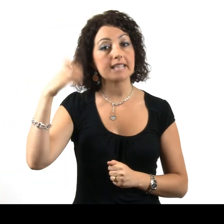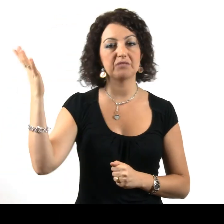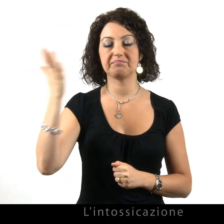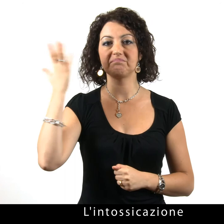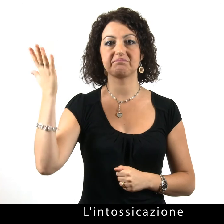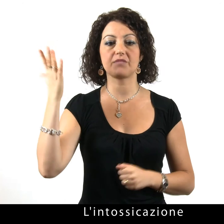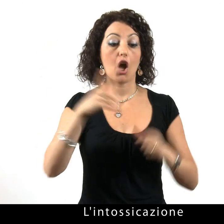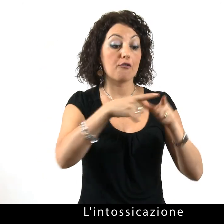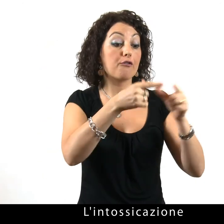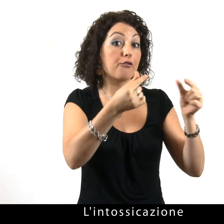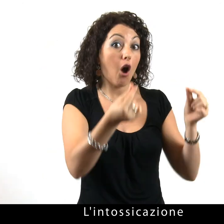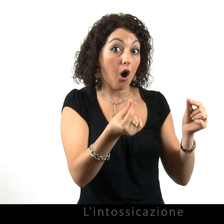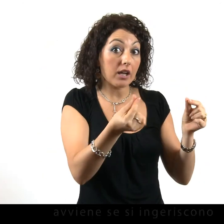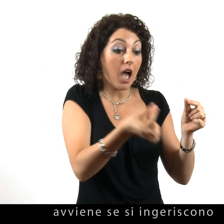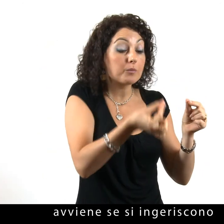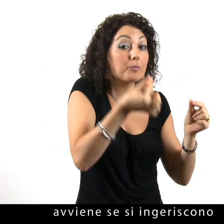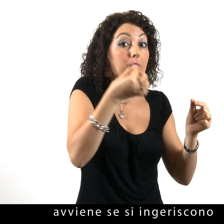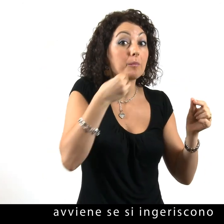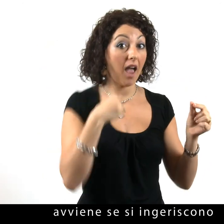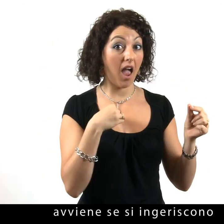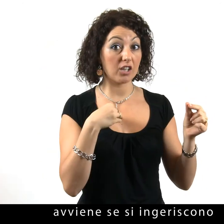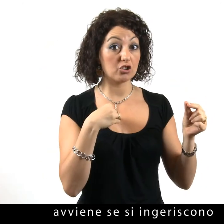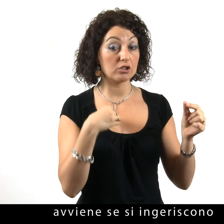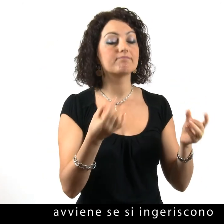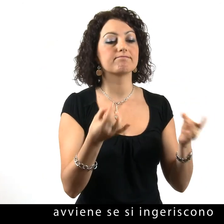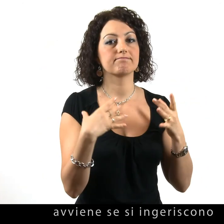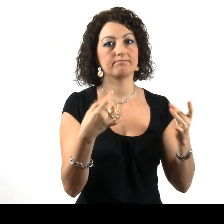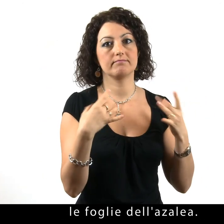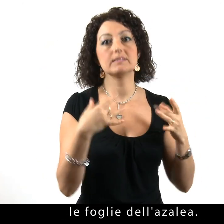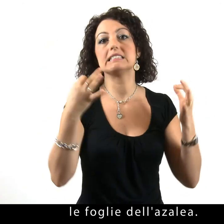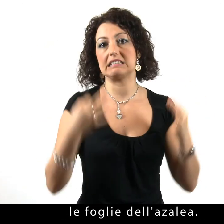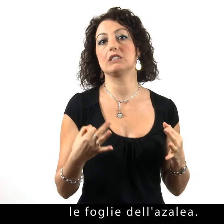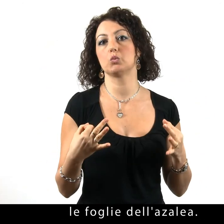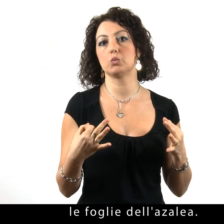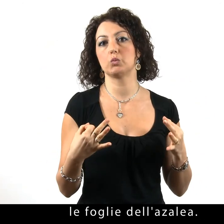L'intossicazione avviene se si ingeriscono le foglie della zalea.